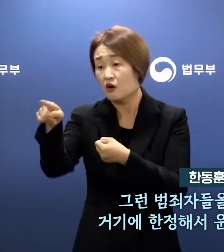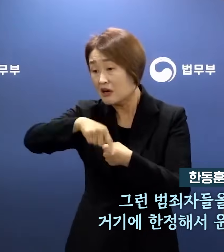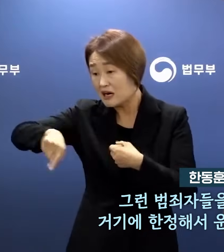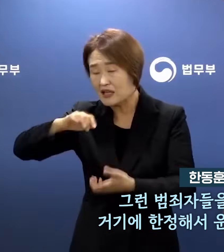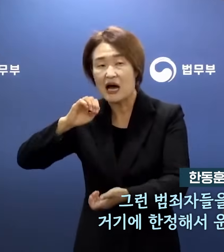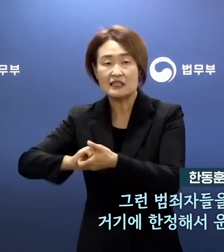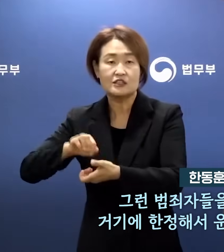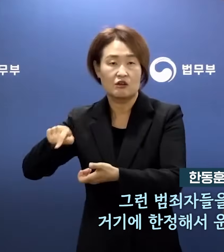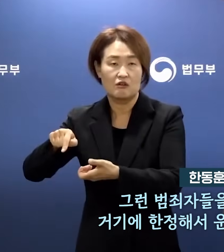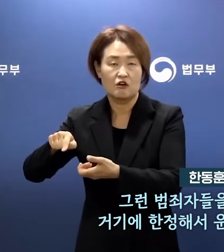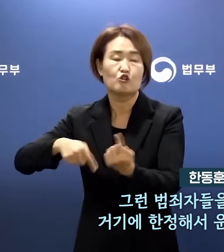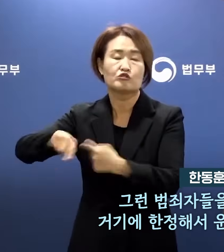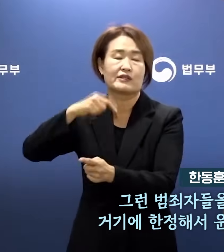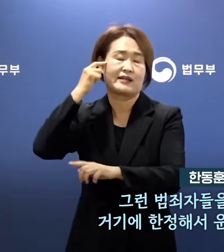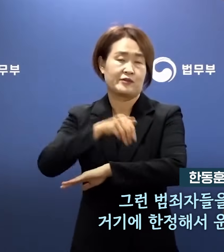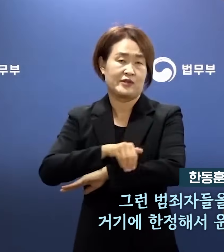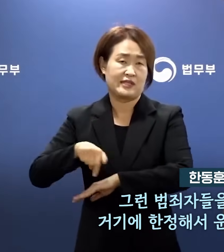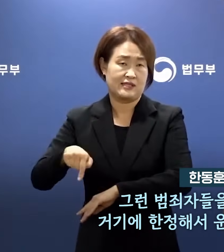한정해서 운용할 것이라는 거고요.